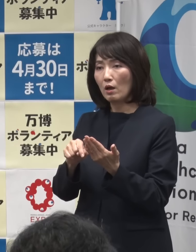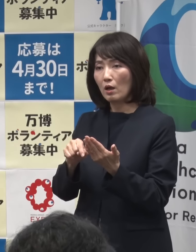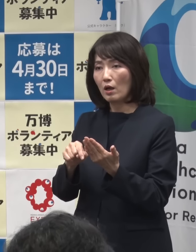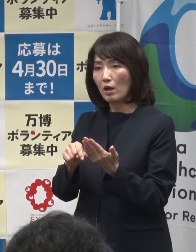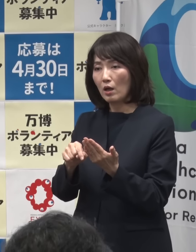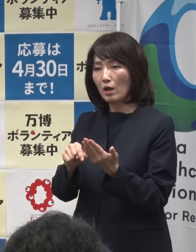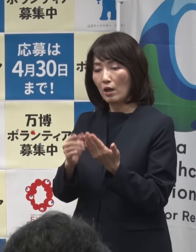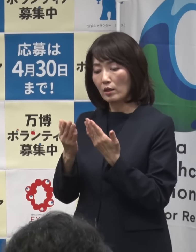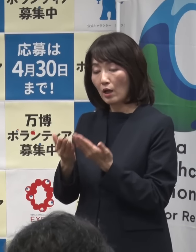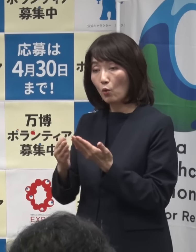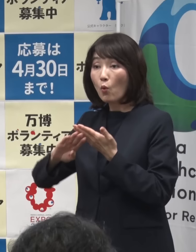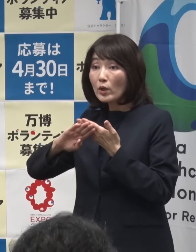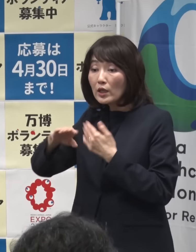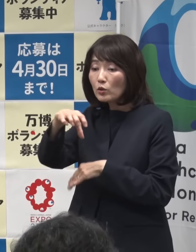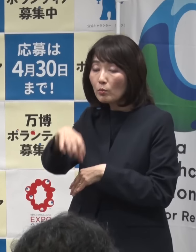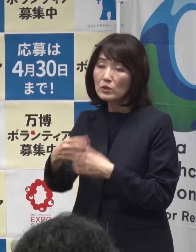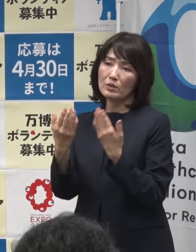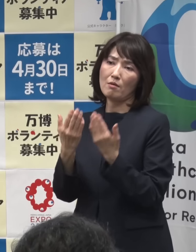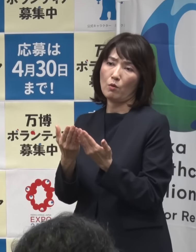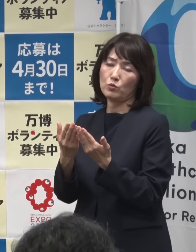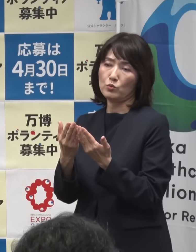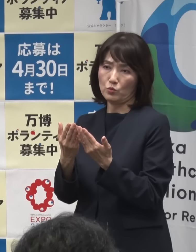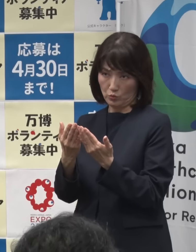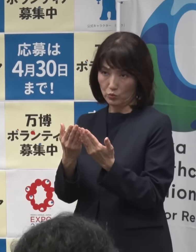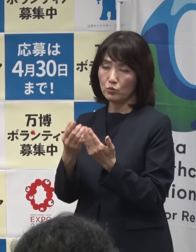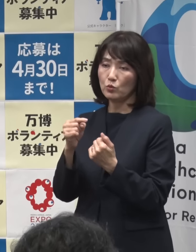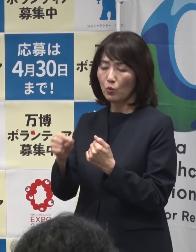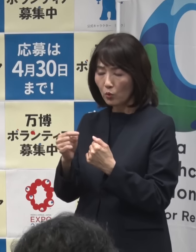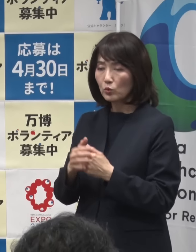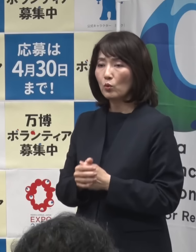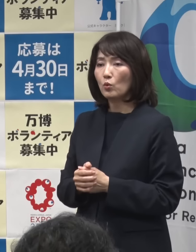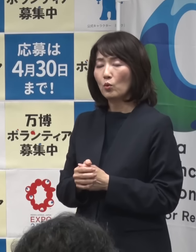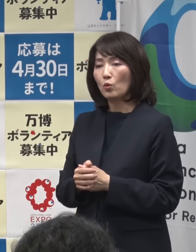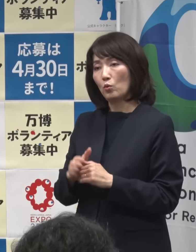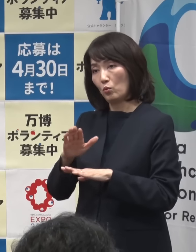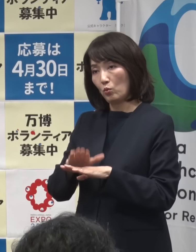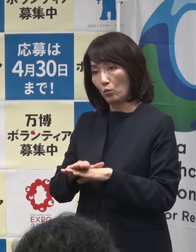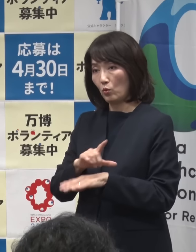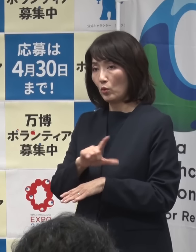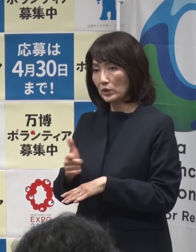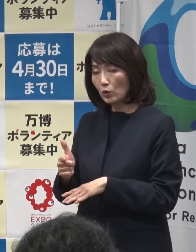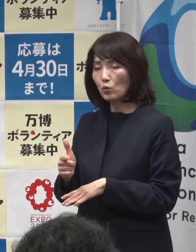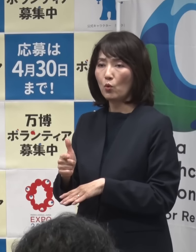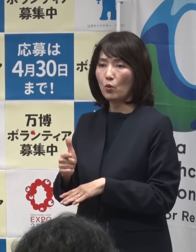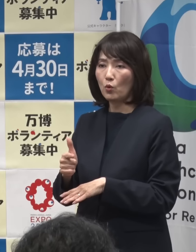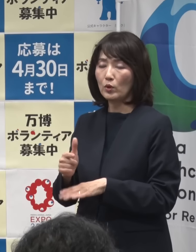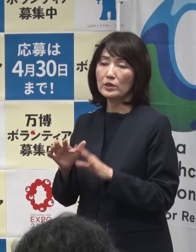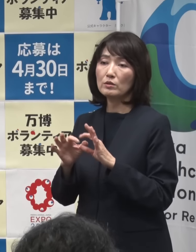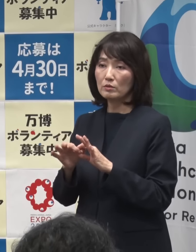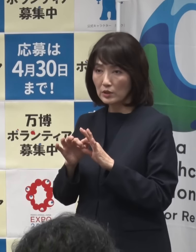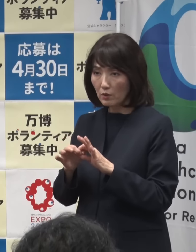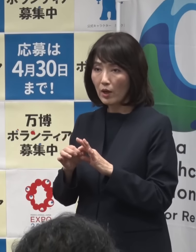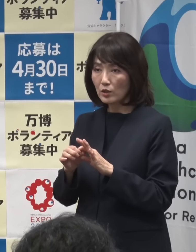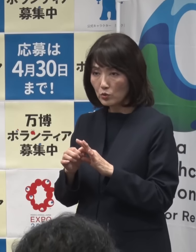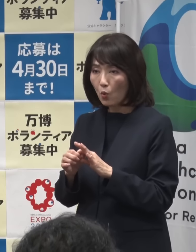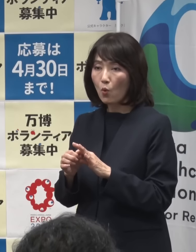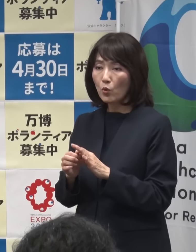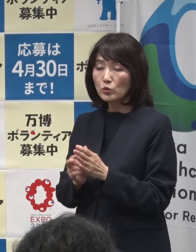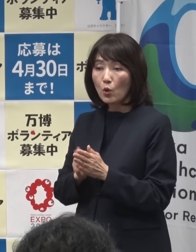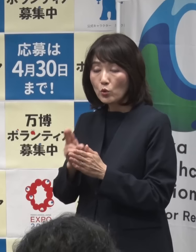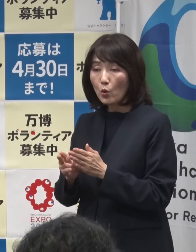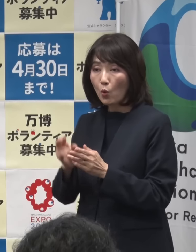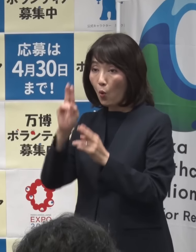校外で学習するわけですから、そこの、運行であったり、そういった実務的なノウハウについては、そういった旅行事業者と